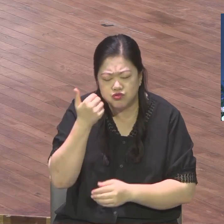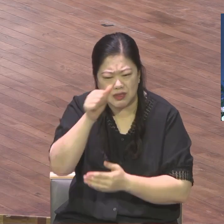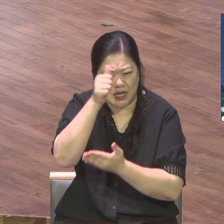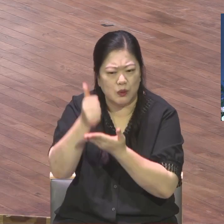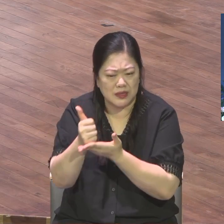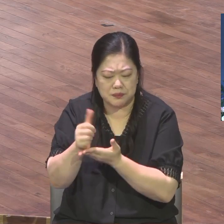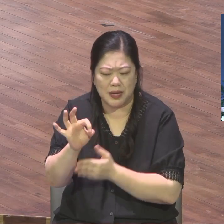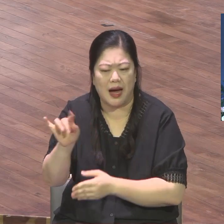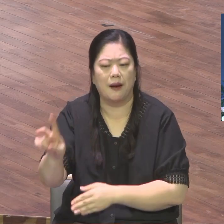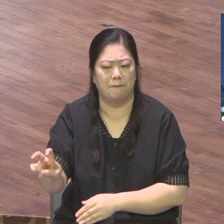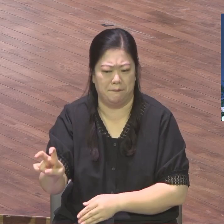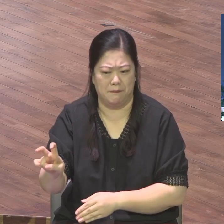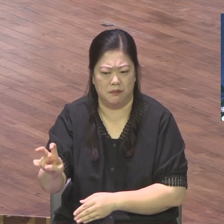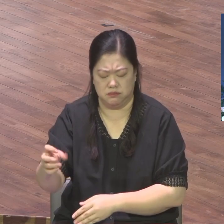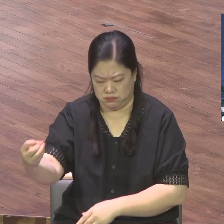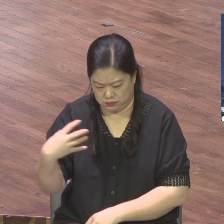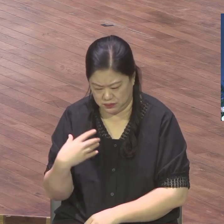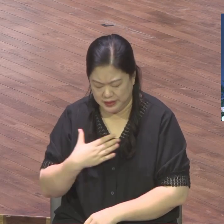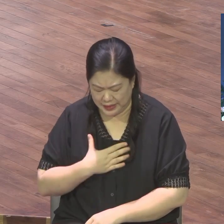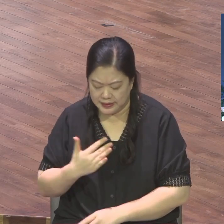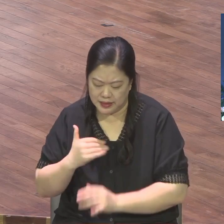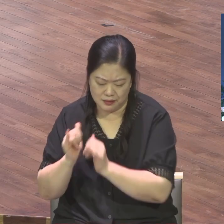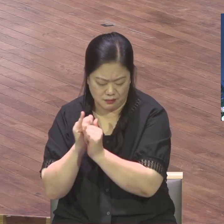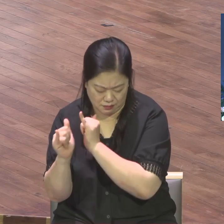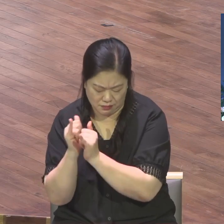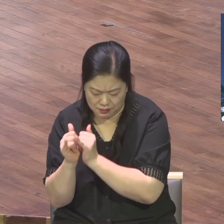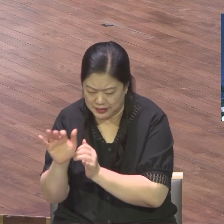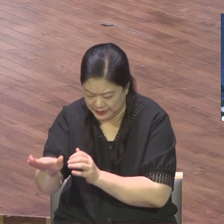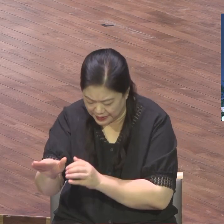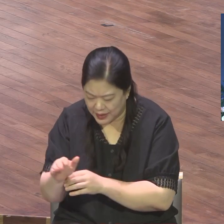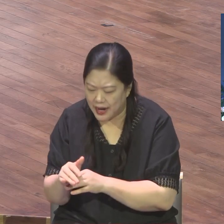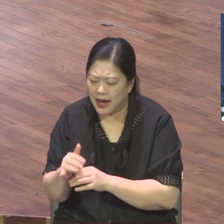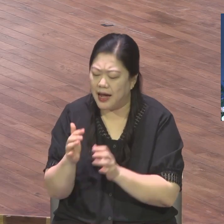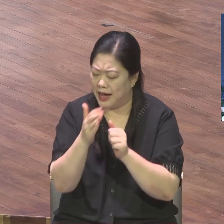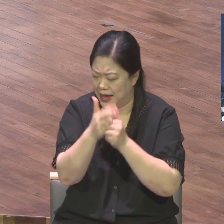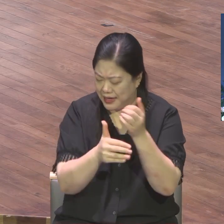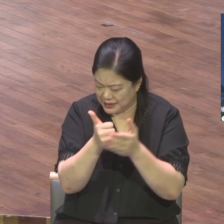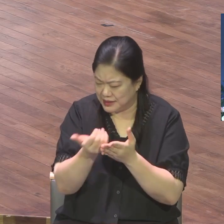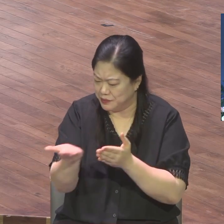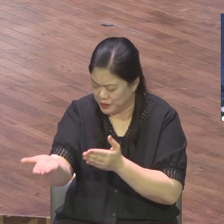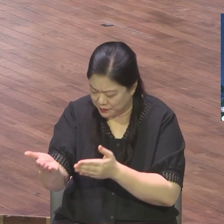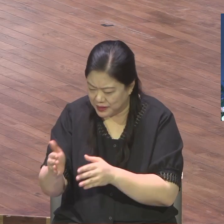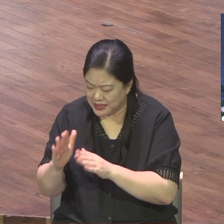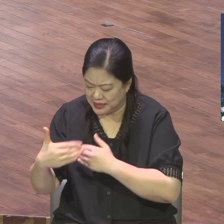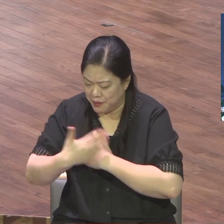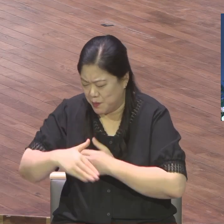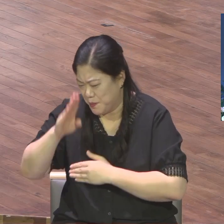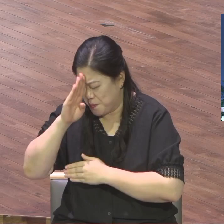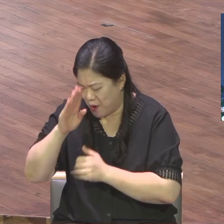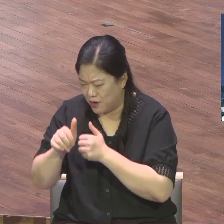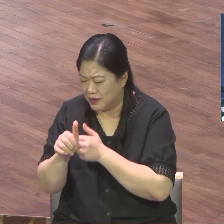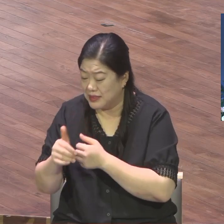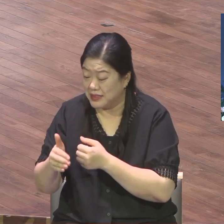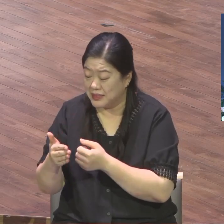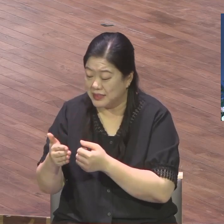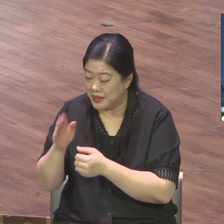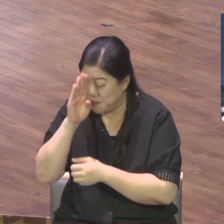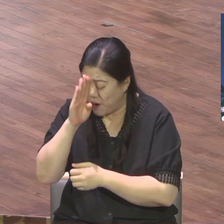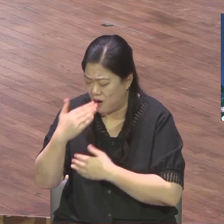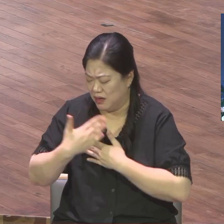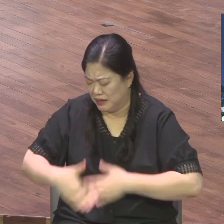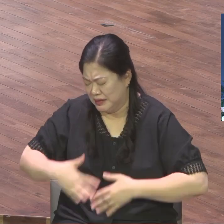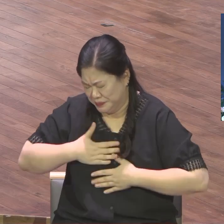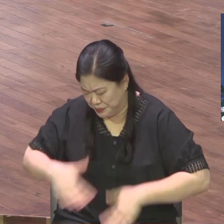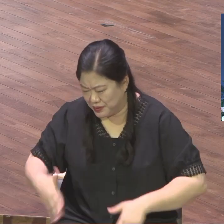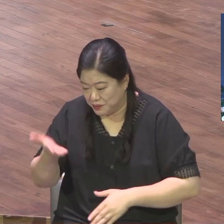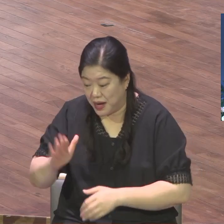힘내세요. 하나님 중자도 살리시고 모든 병 치료하시지만은 각자에게는 시간표가 있습니다. 확신